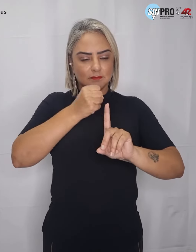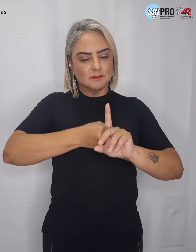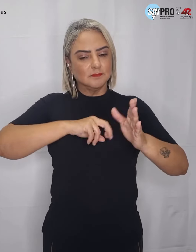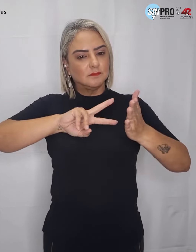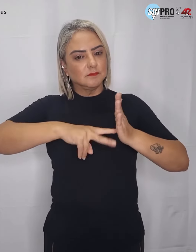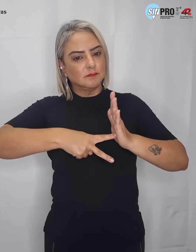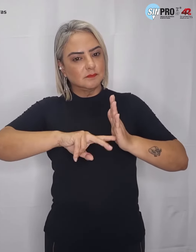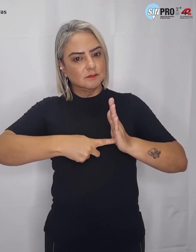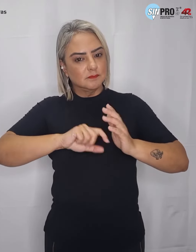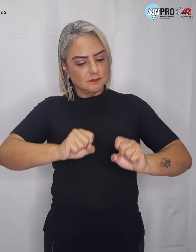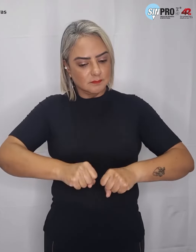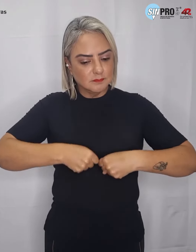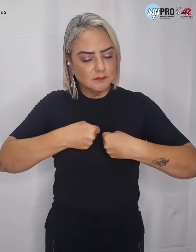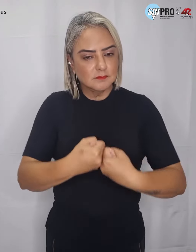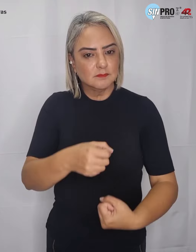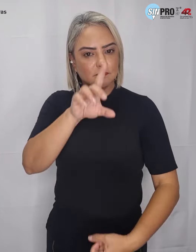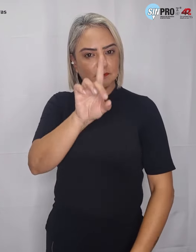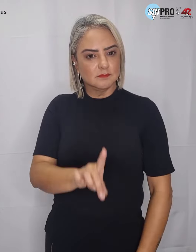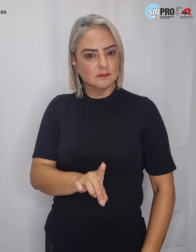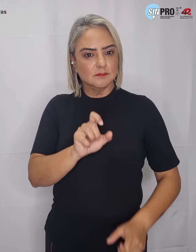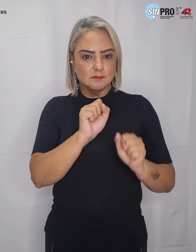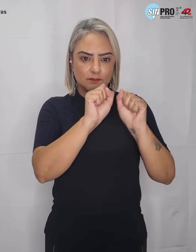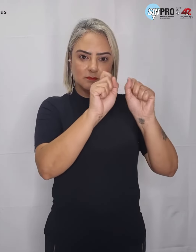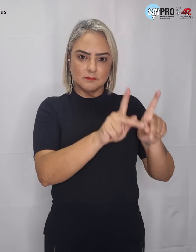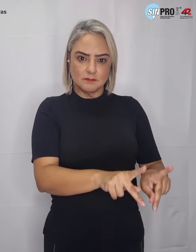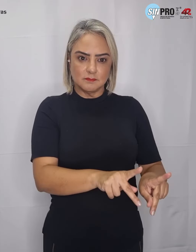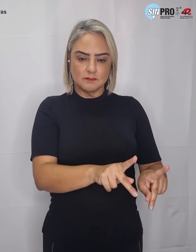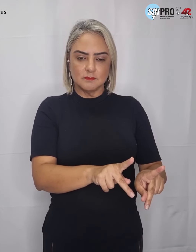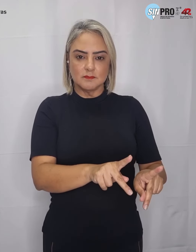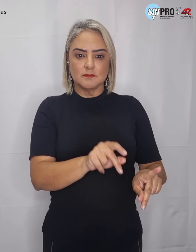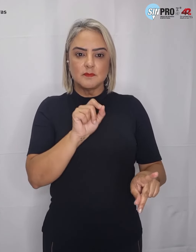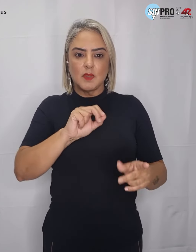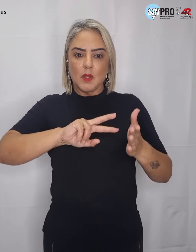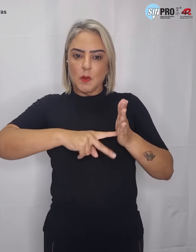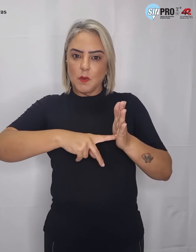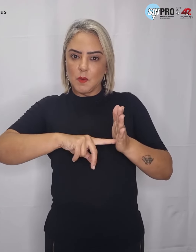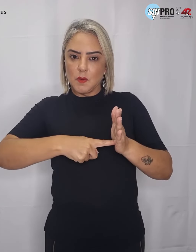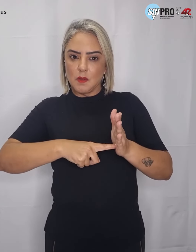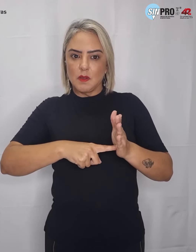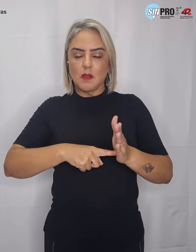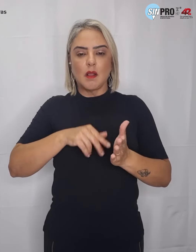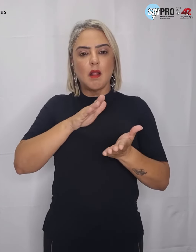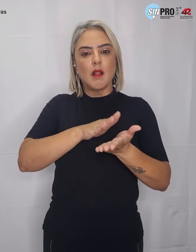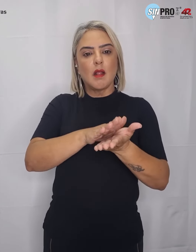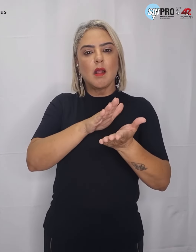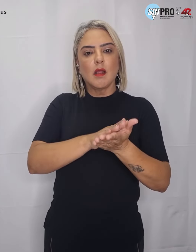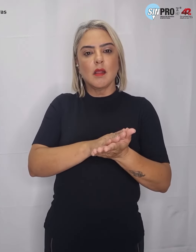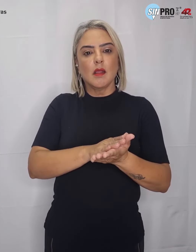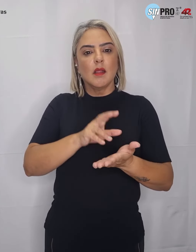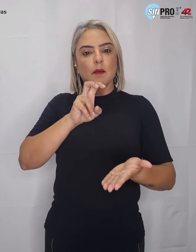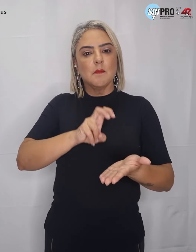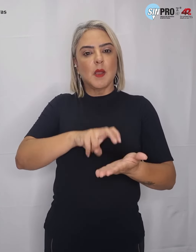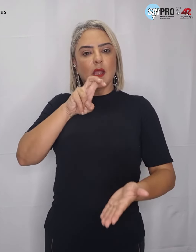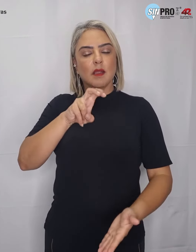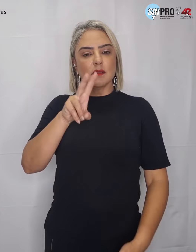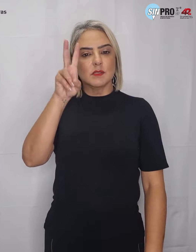sindical em defesa dos direitos dos aposentados, o SimproDF lançou, na manhã desta segunda